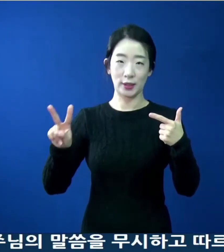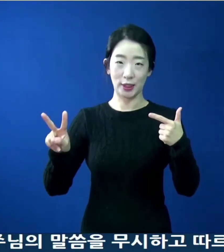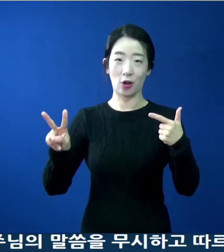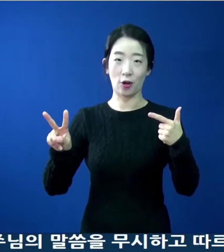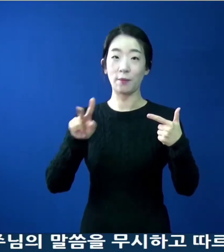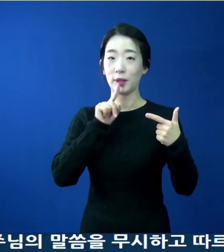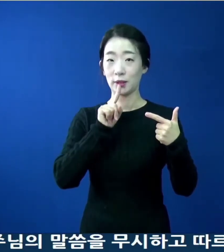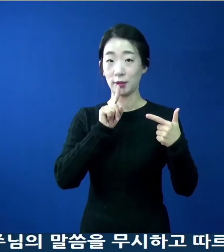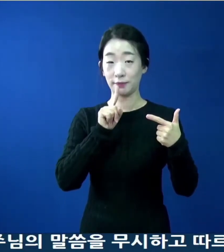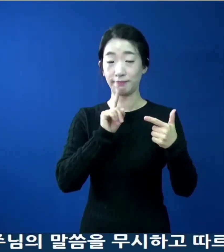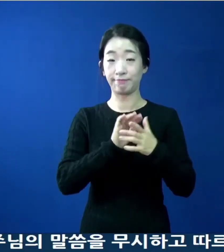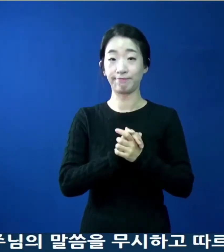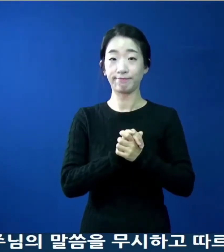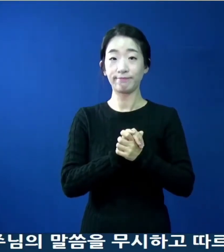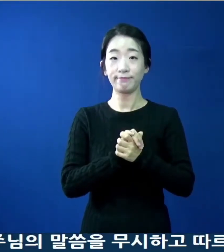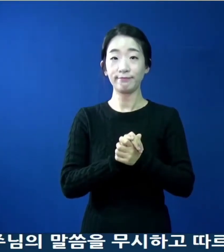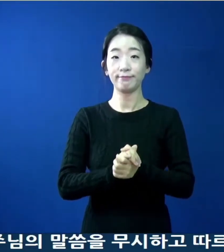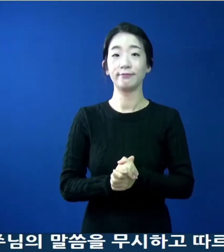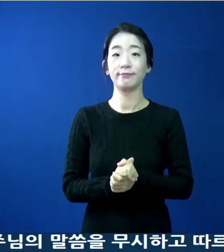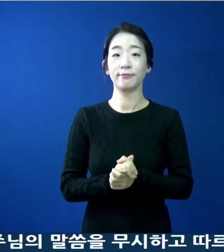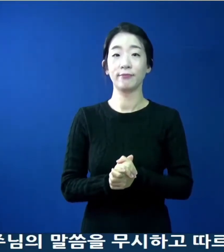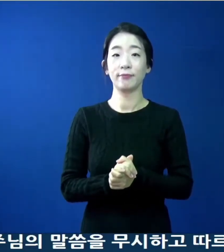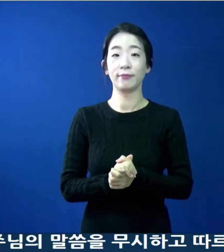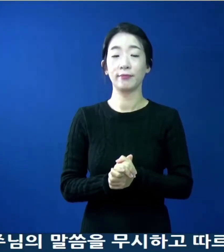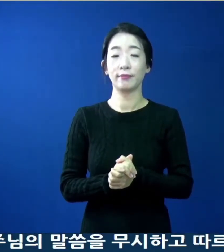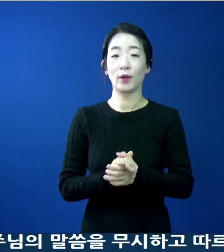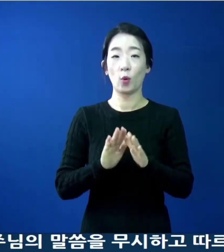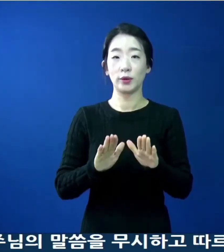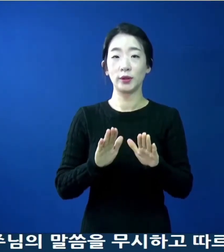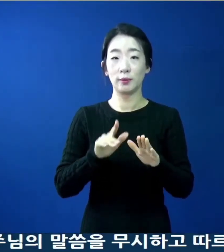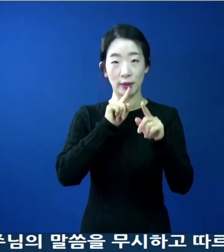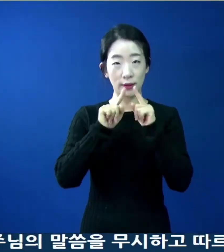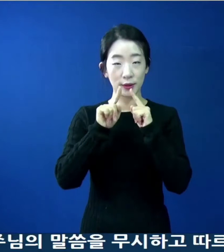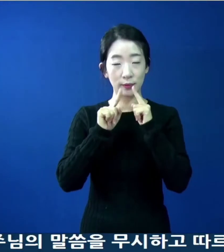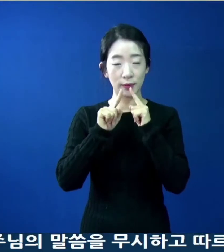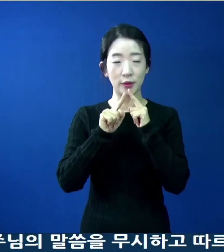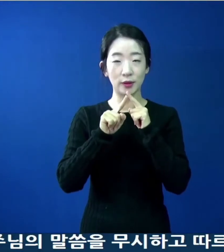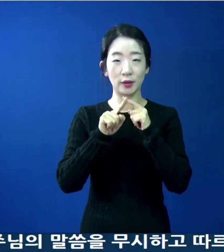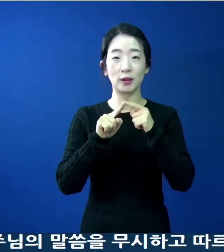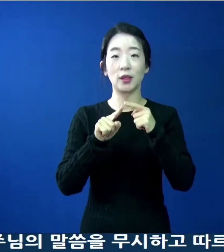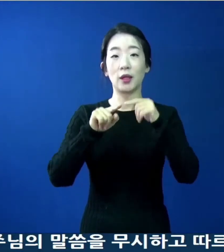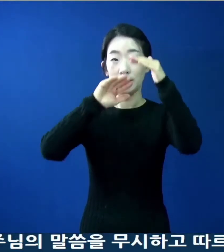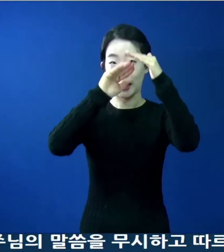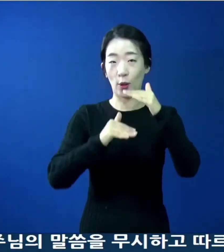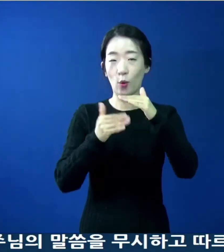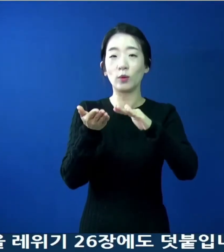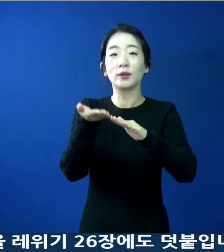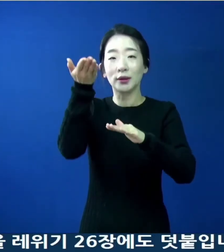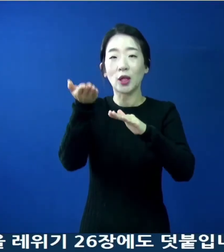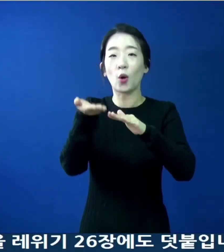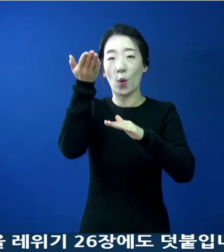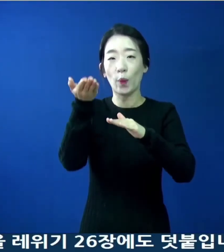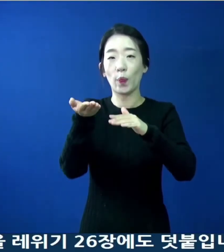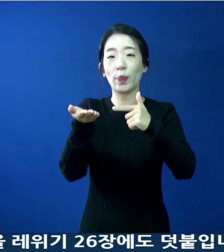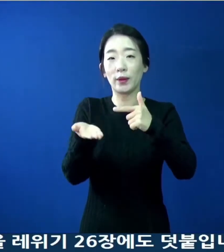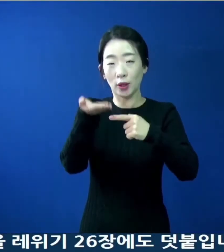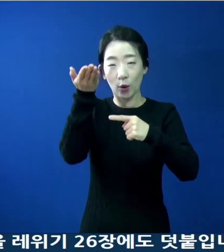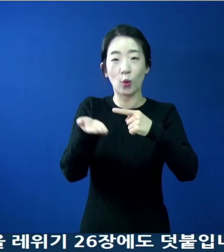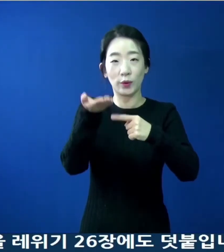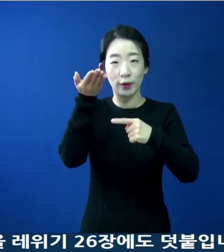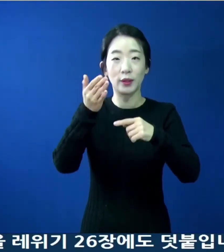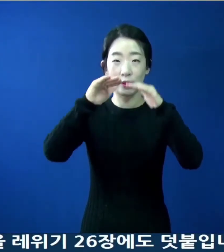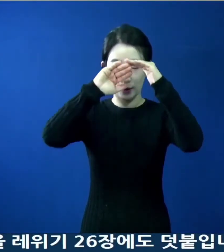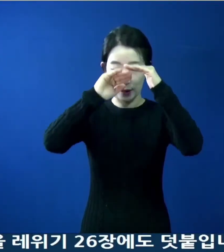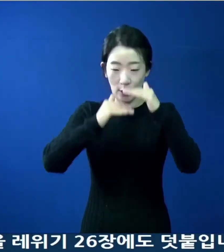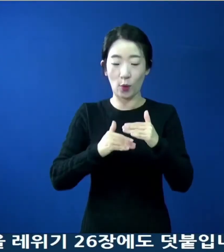에필로그 46절인데 중에 2절은 서론입니다. 그 다음 내용들은 이제 축복에 대한 내용,